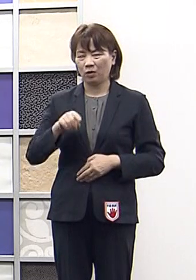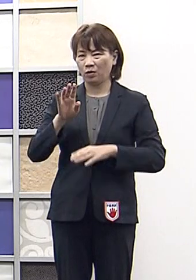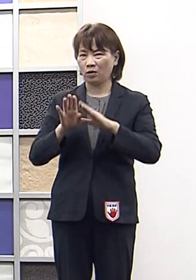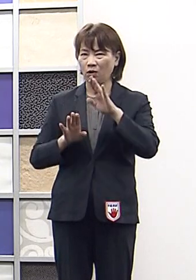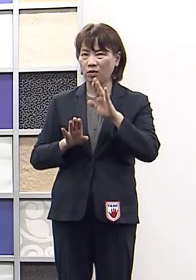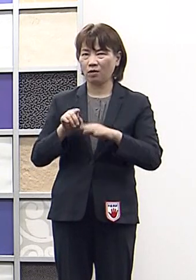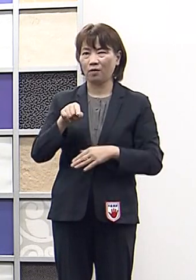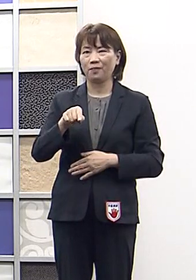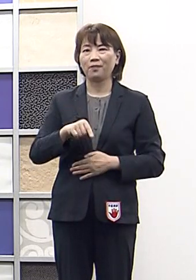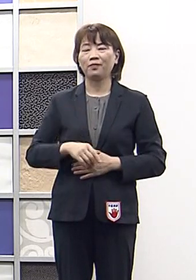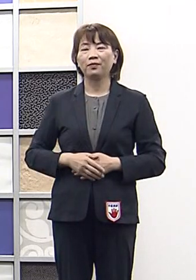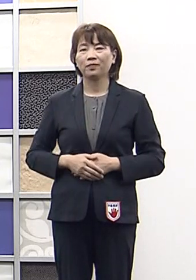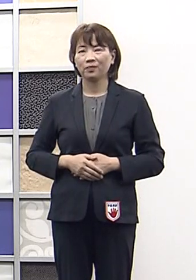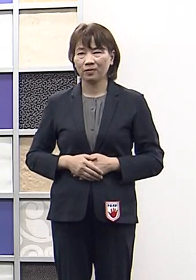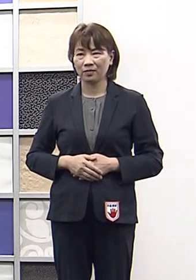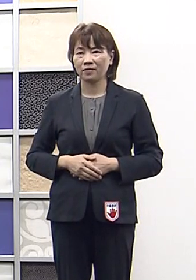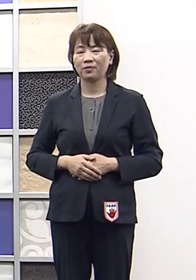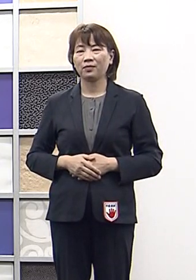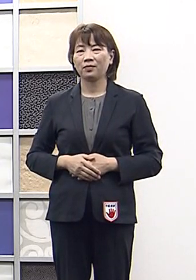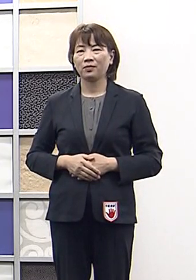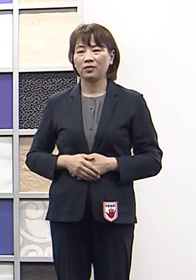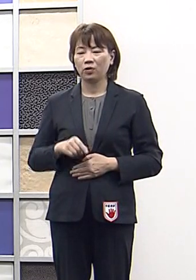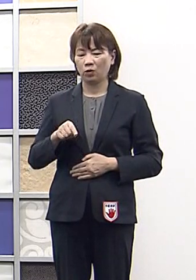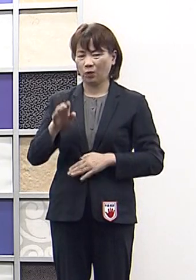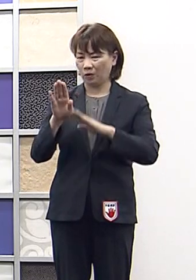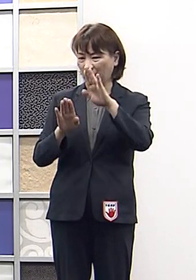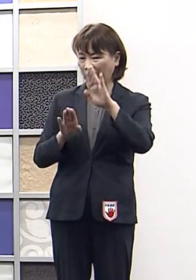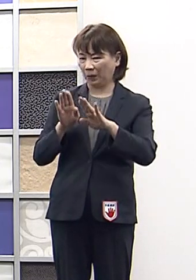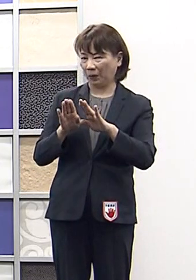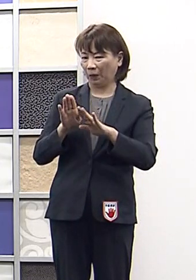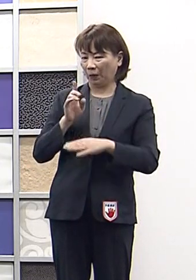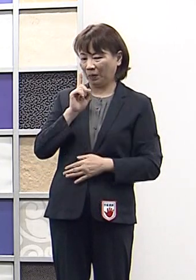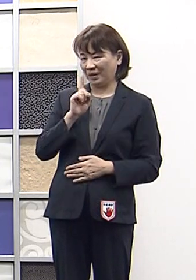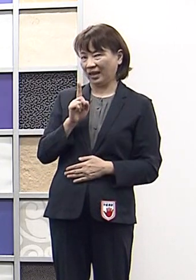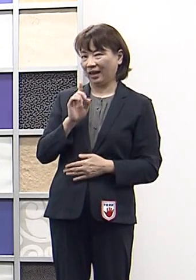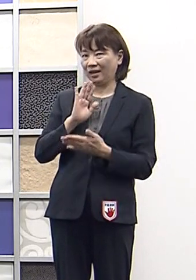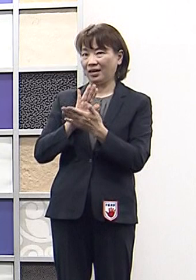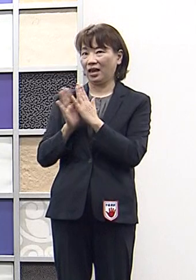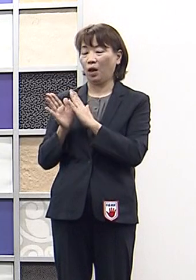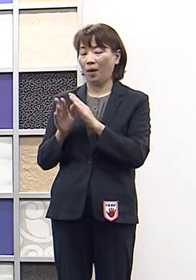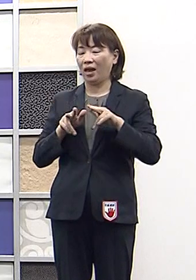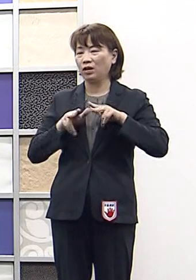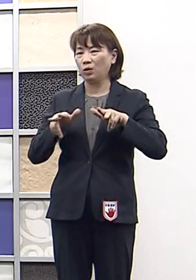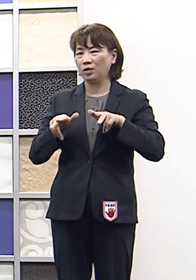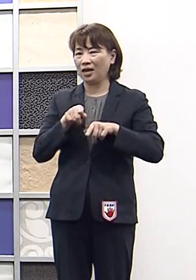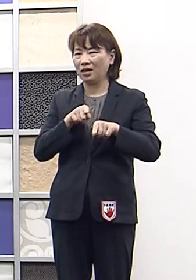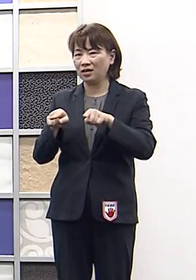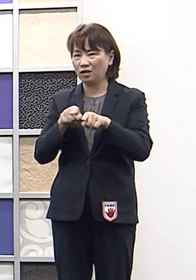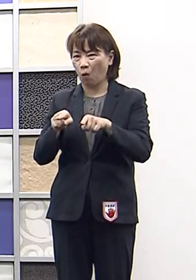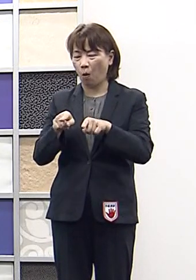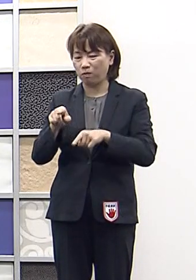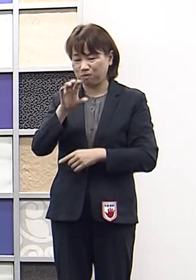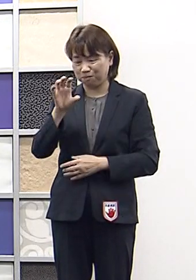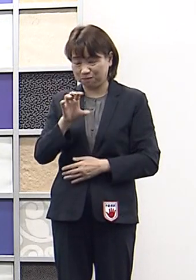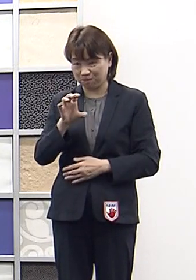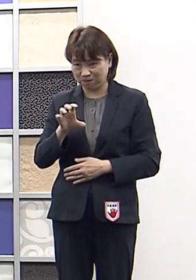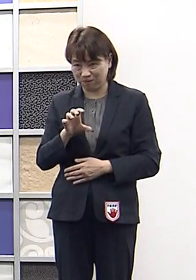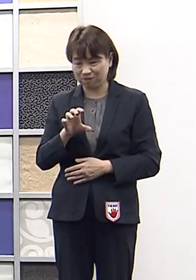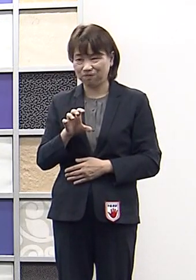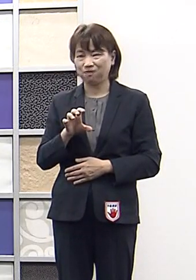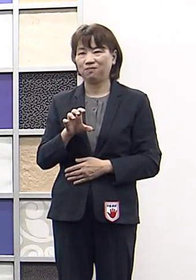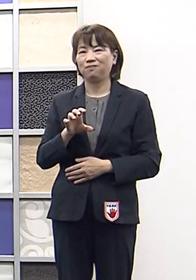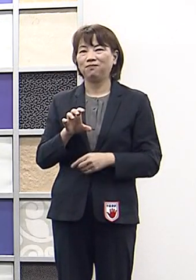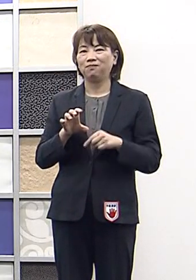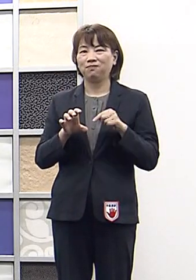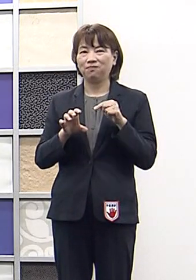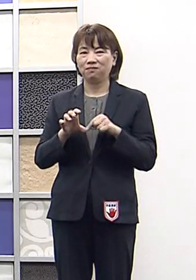んですけども、で関わらずそれに対して、まあ、県はただ行政指導を繰り返しているというような状況が続いていて、知事もこれ